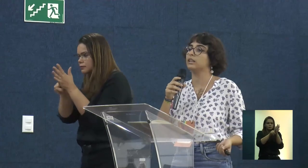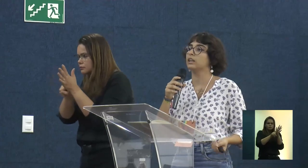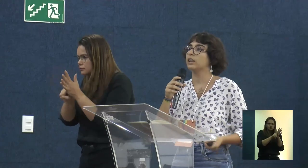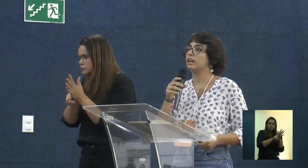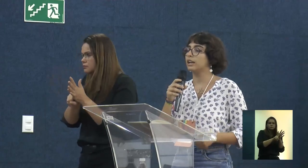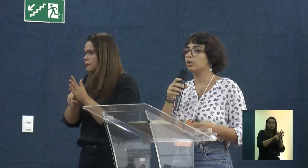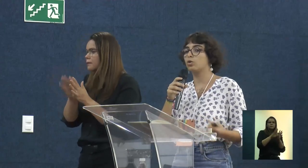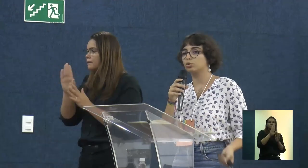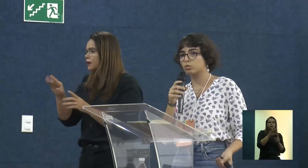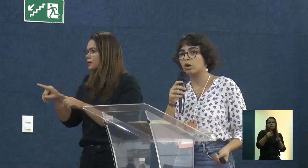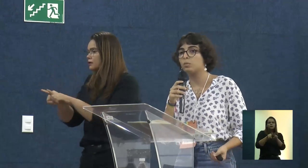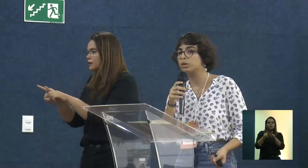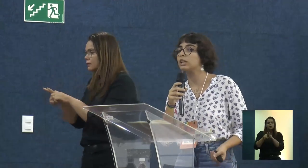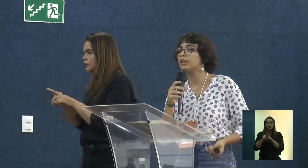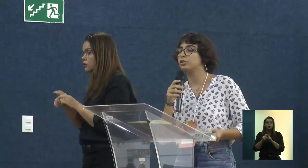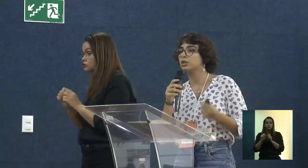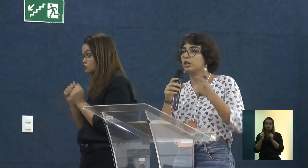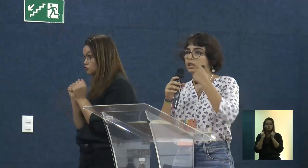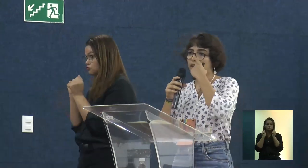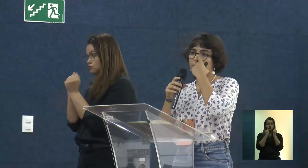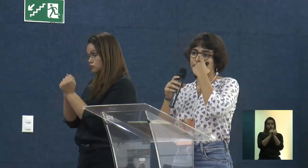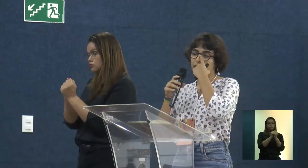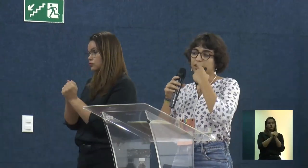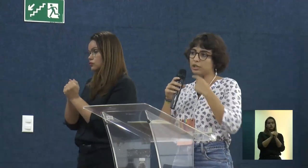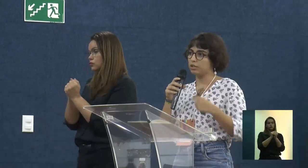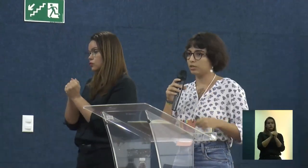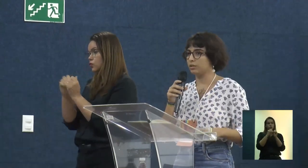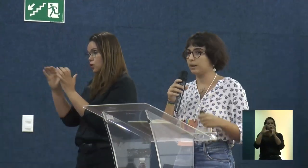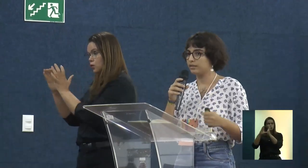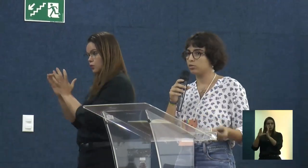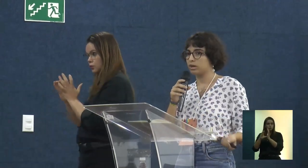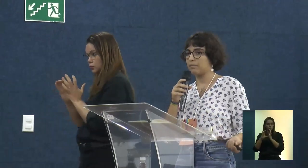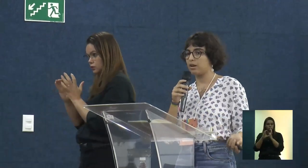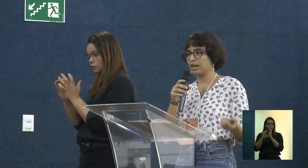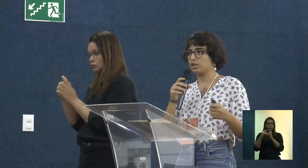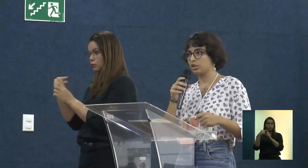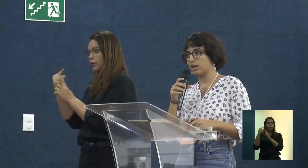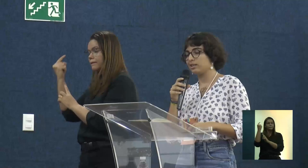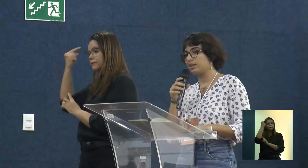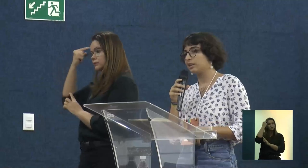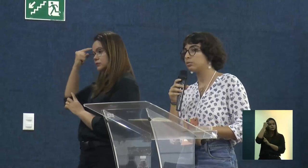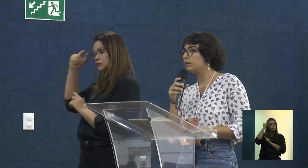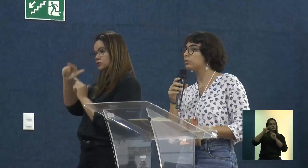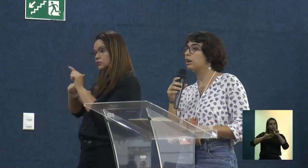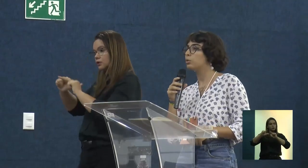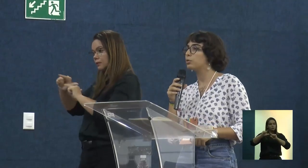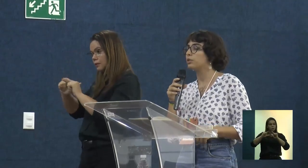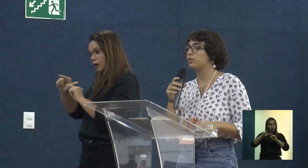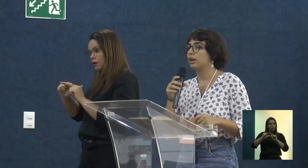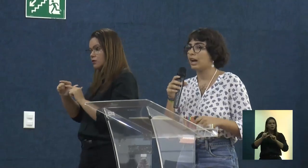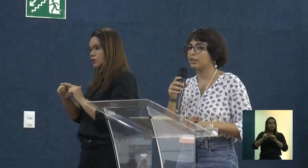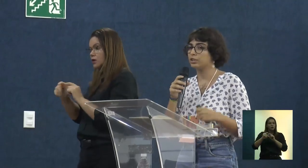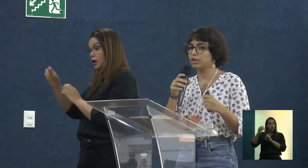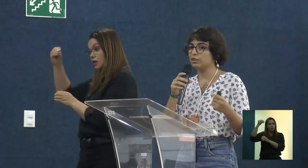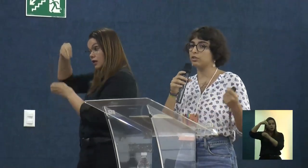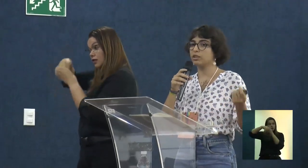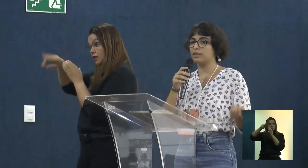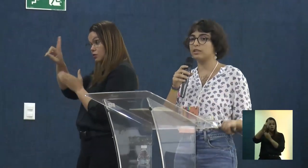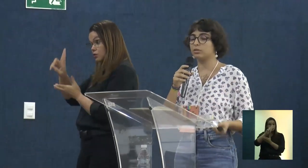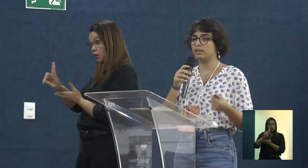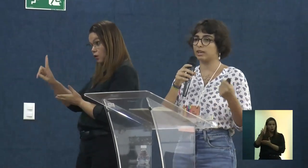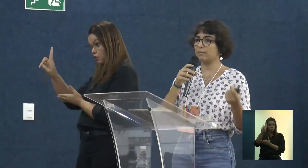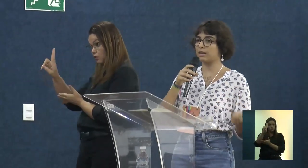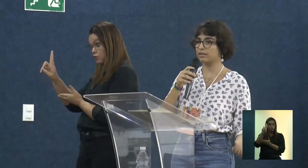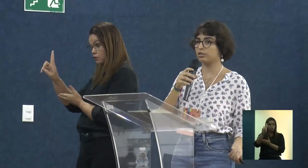aplicada em conjunto com a comunidade. E aí, para além disso, pensando no trabalho que a gente está exercendo dentro da UFES, a gente tem a